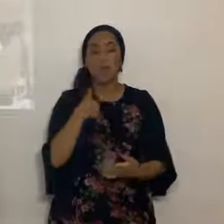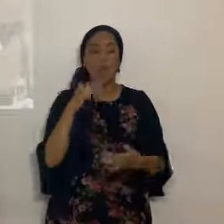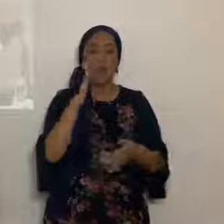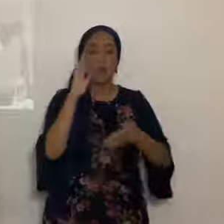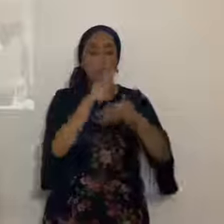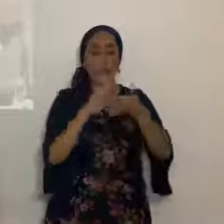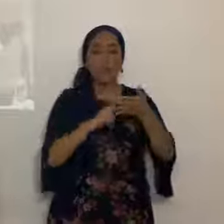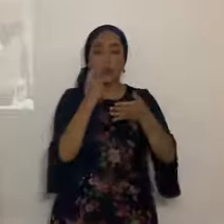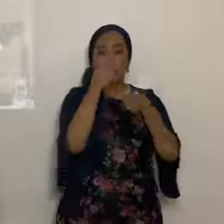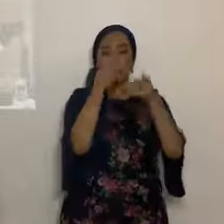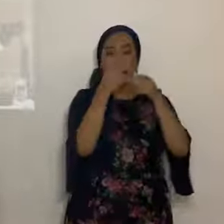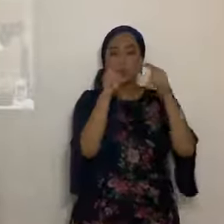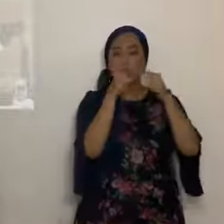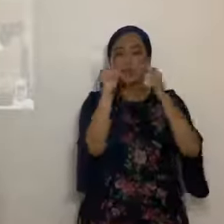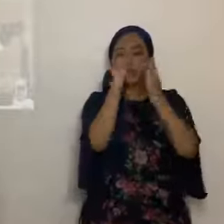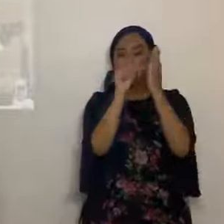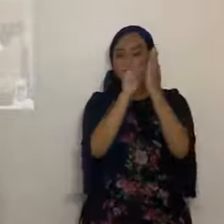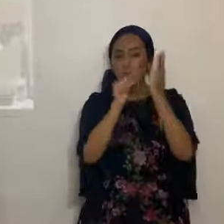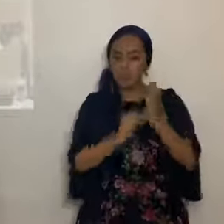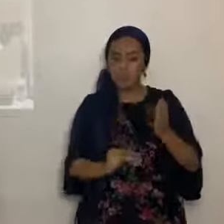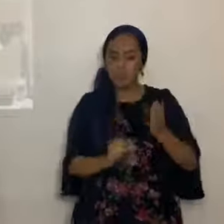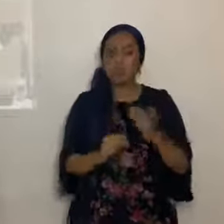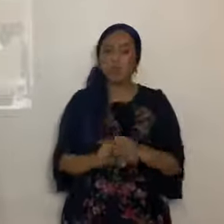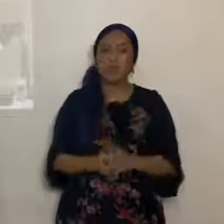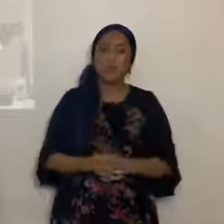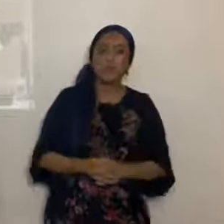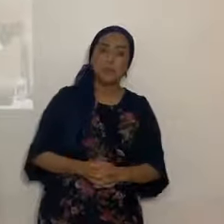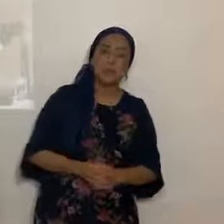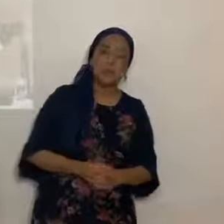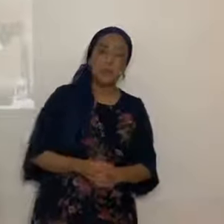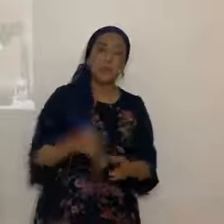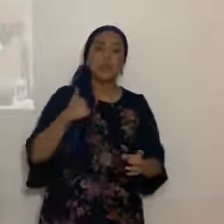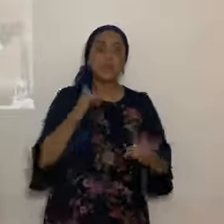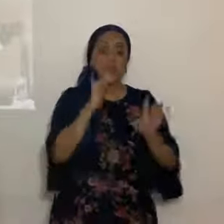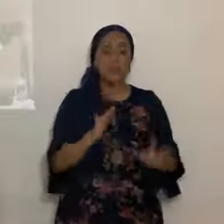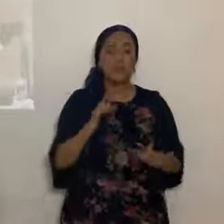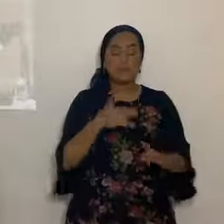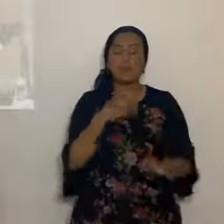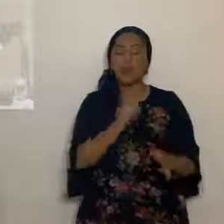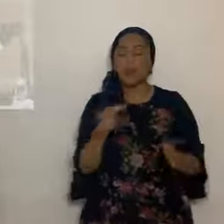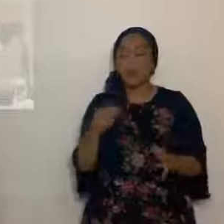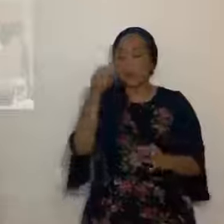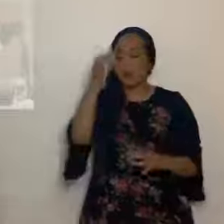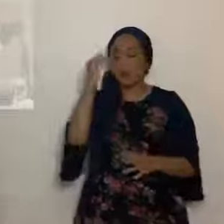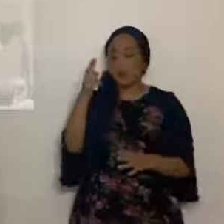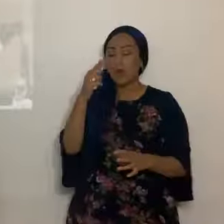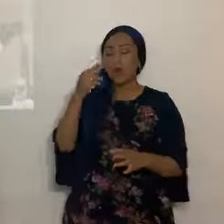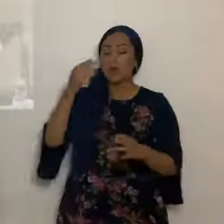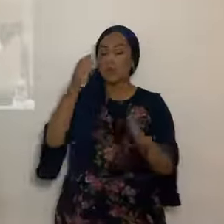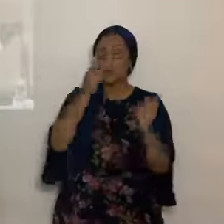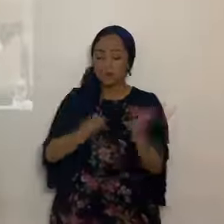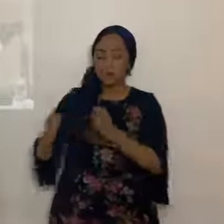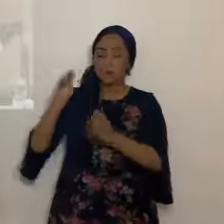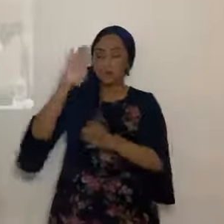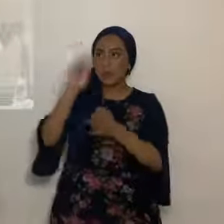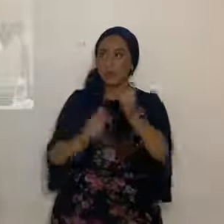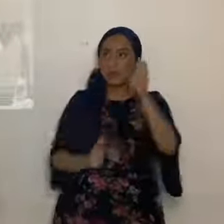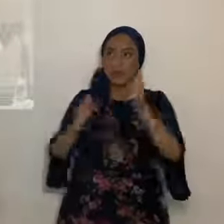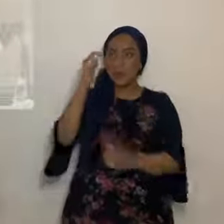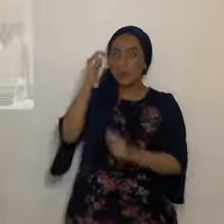leerlo nada más, vamos a leer unos versos. Ten piedad de mí, oh Yahweh, conforme a tu compasión, conforme a la multitud de